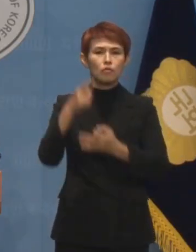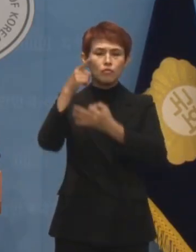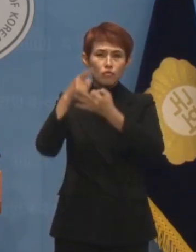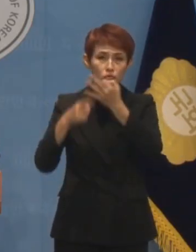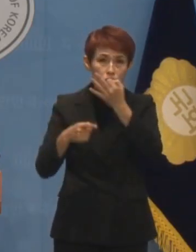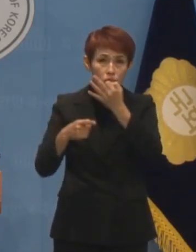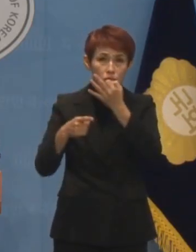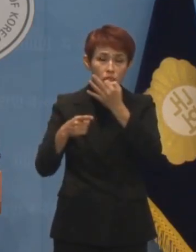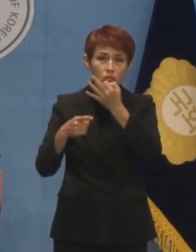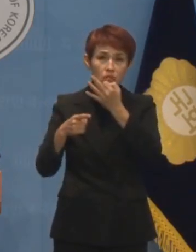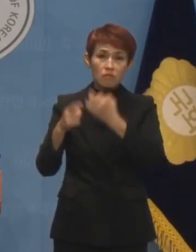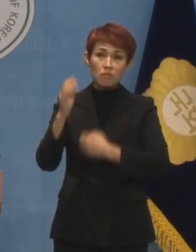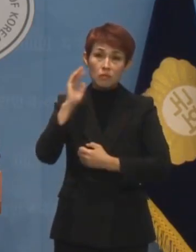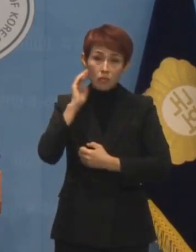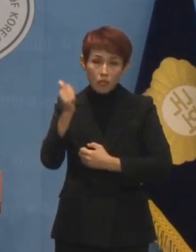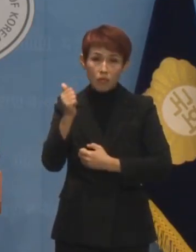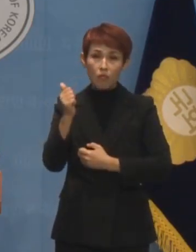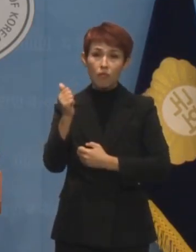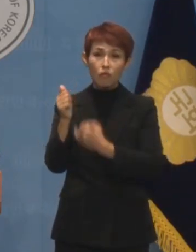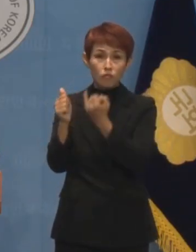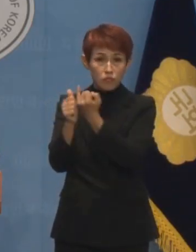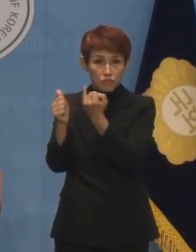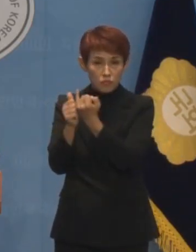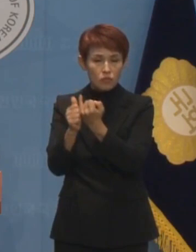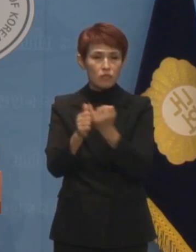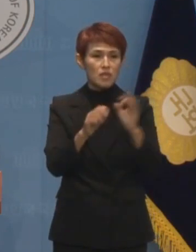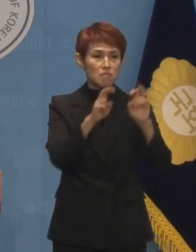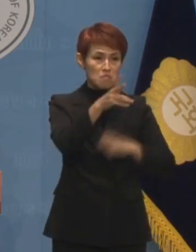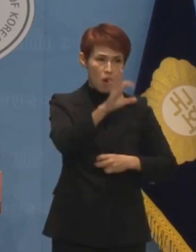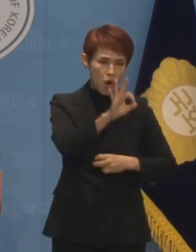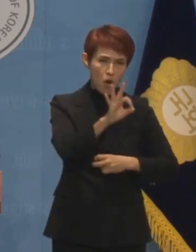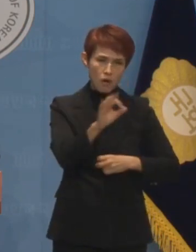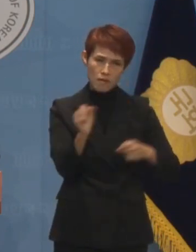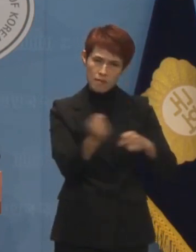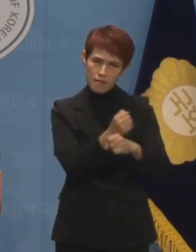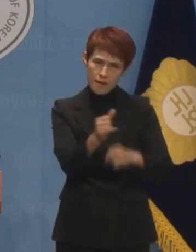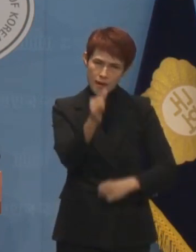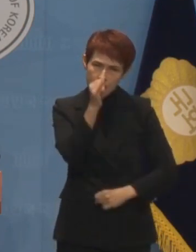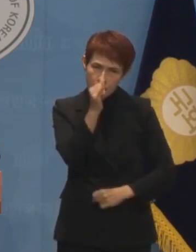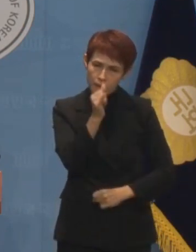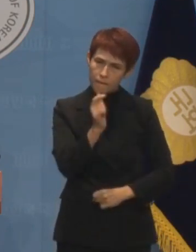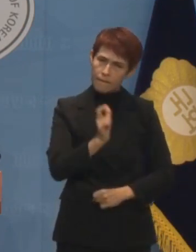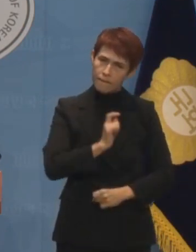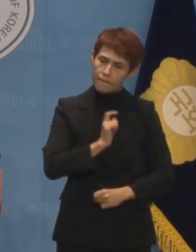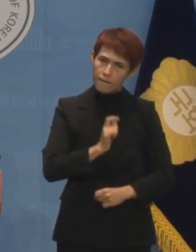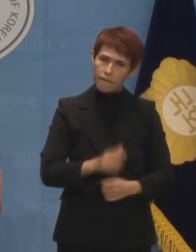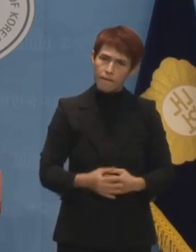명박사와 김 여사의 손을 타지 않은 선거가 있기는 한지 물어야 할 판입니다.